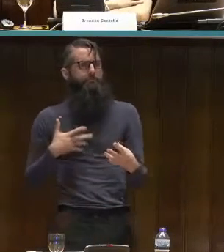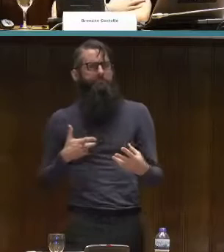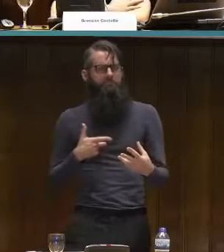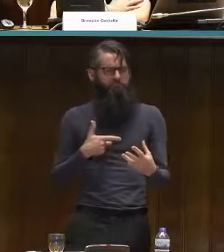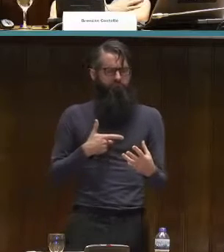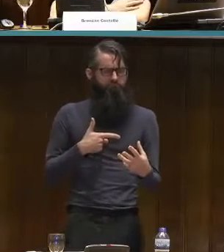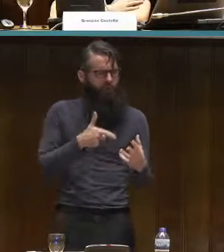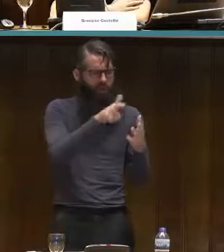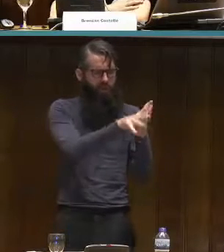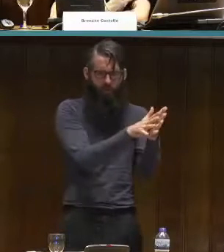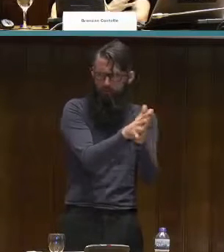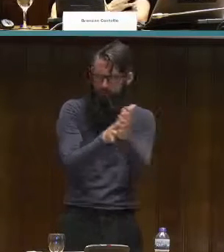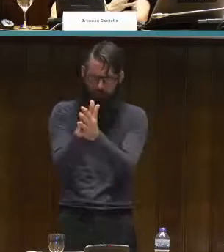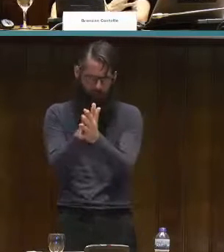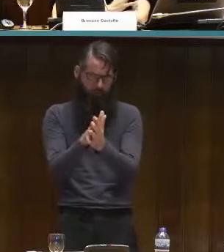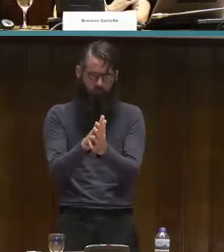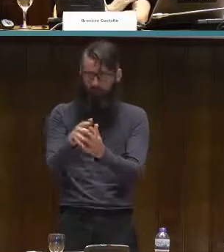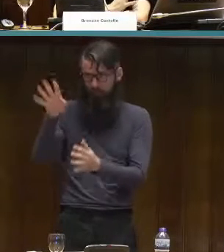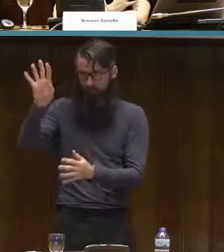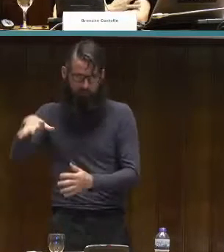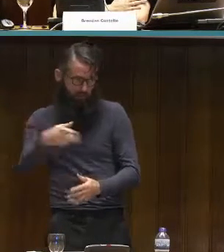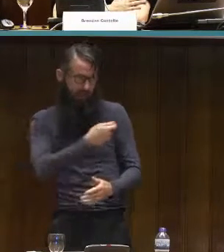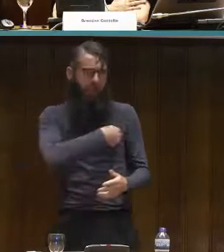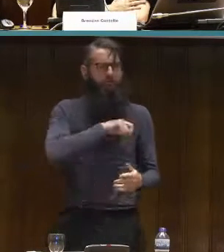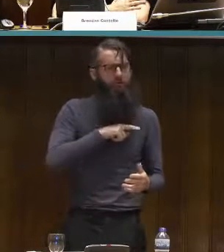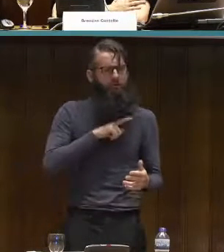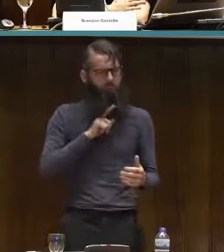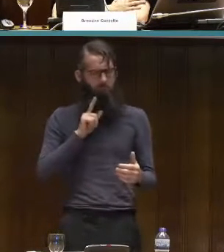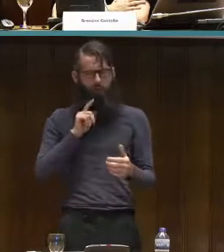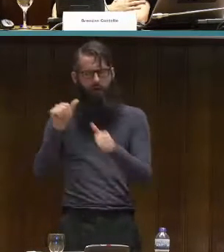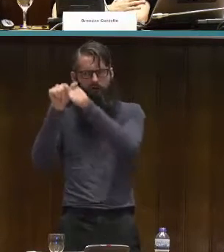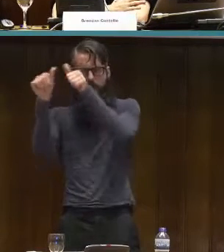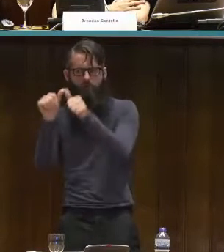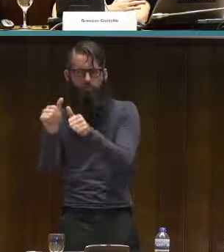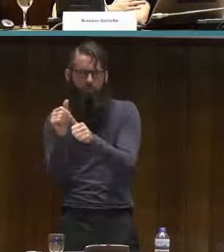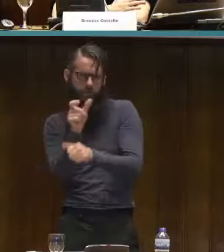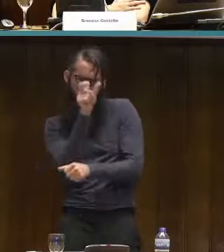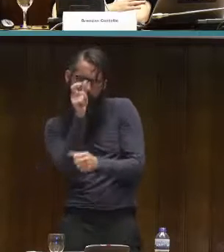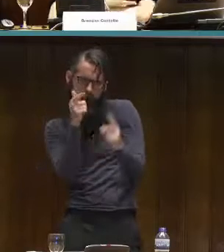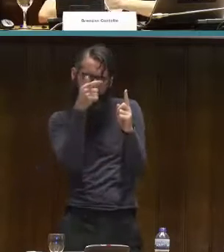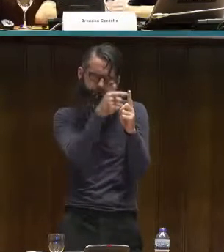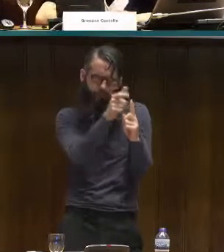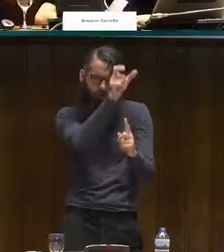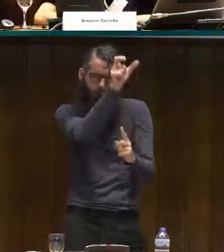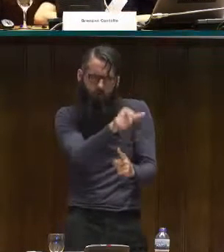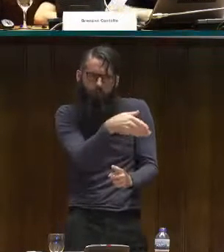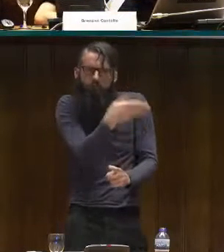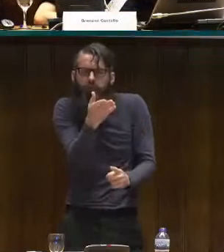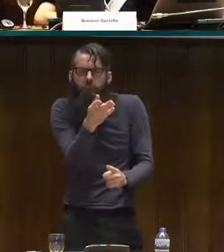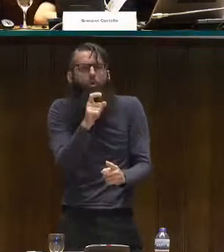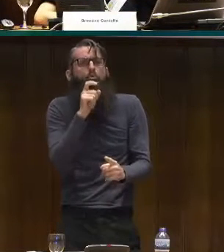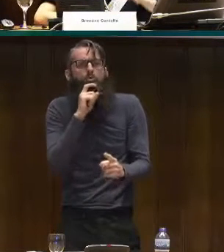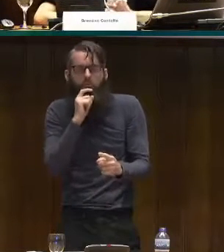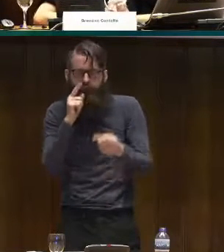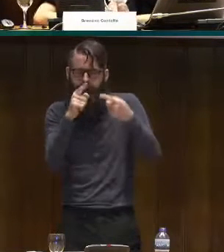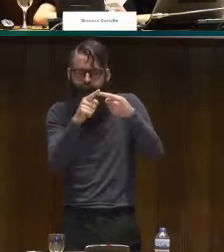Bien, vamos a ver cuáles son las estrategias que hemos encontrado en ambas lenguas de signos. Por un lado, como hemos